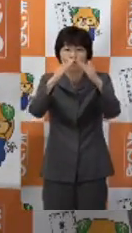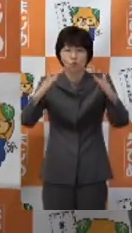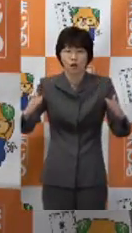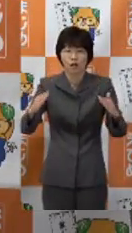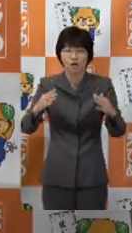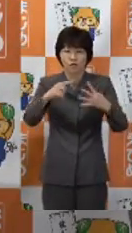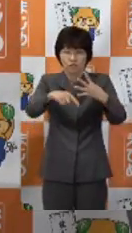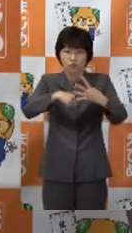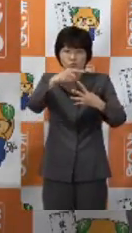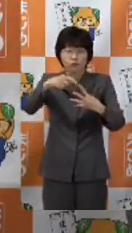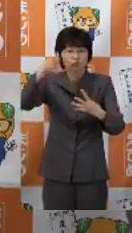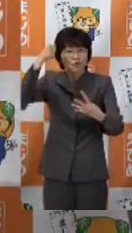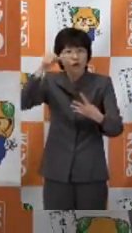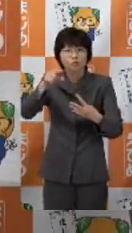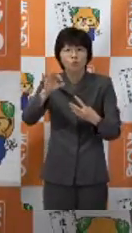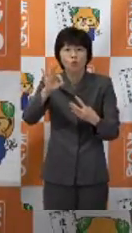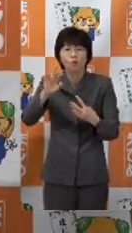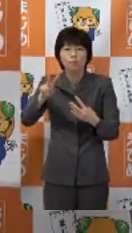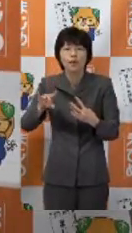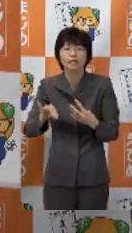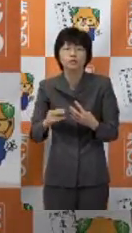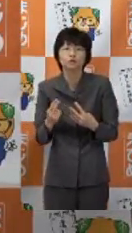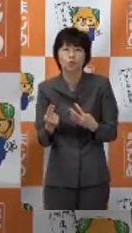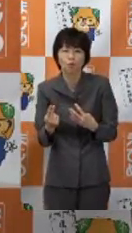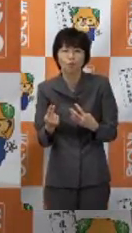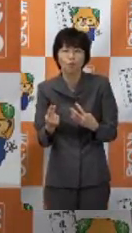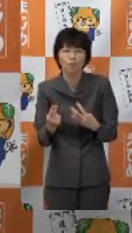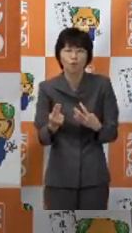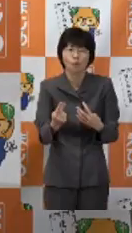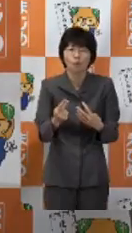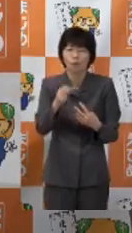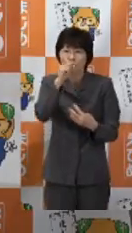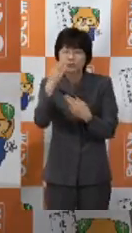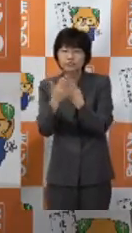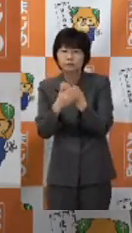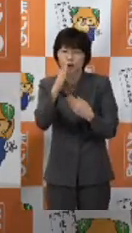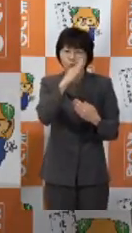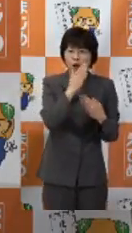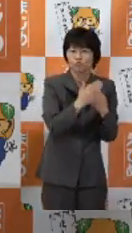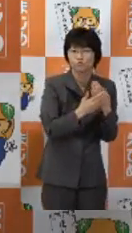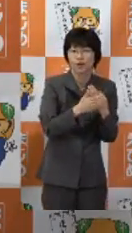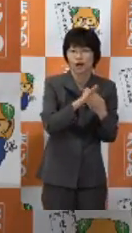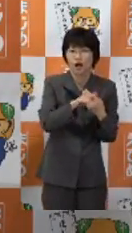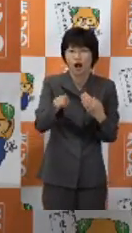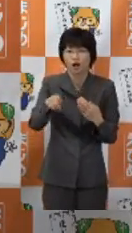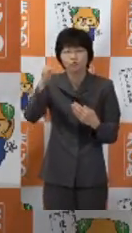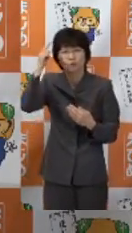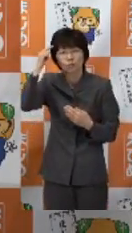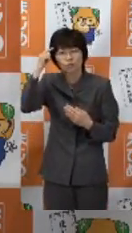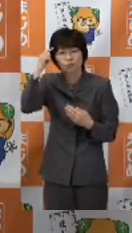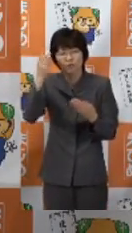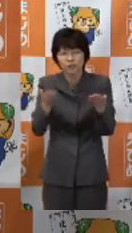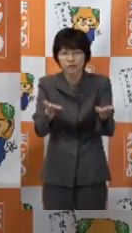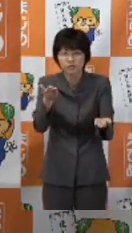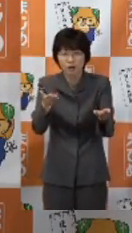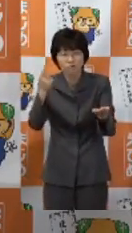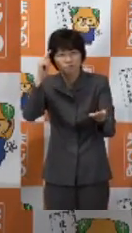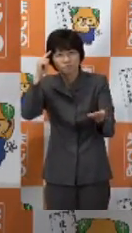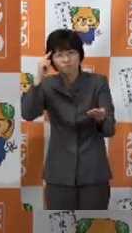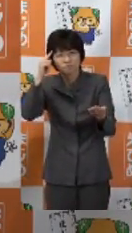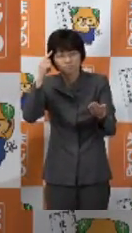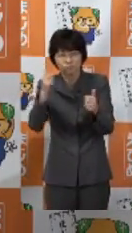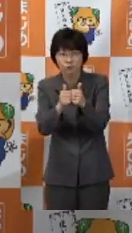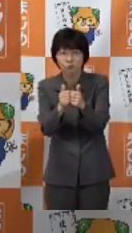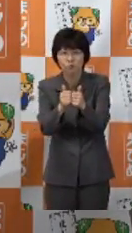松山分校将来ビジョン検討会において用地の草案のメリットそれもエフェクトってのもあると